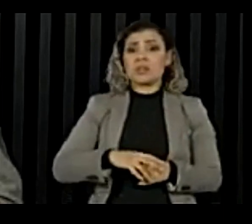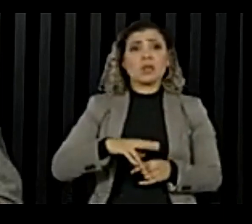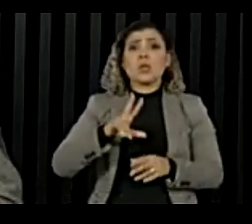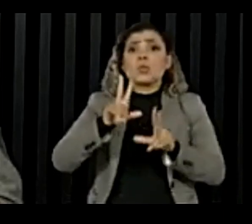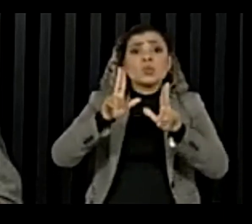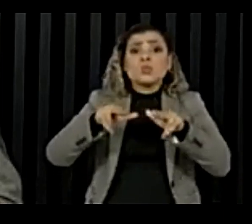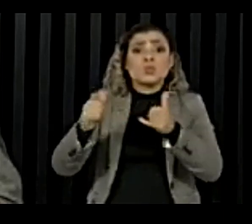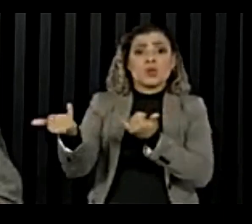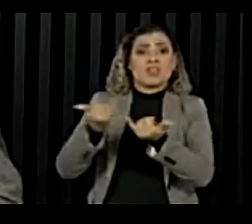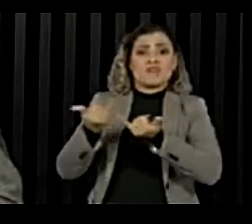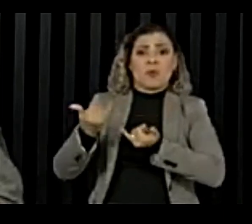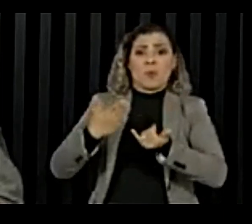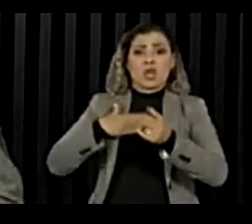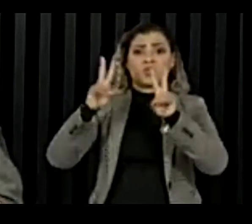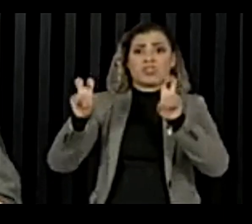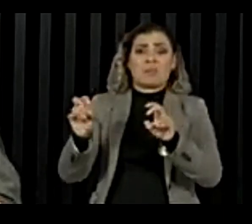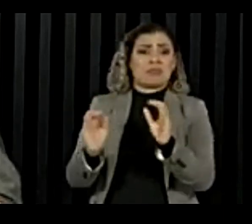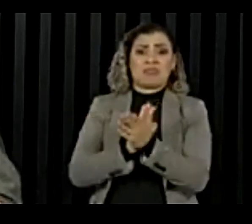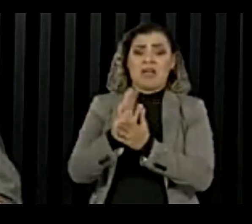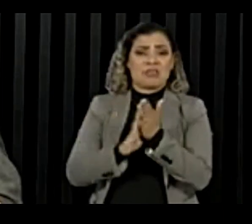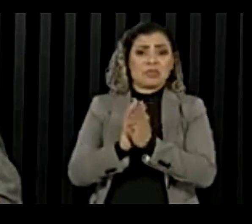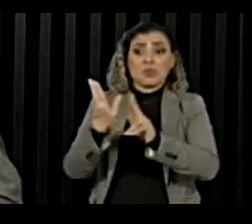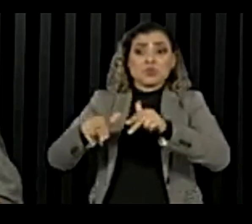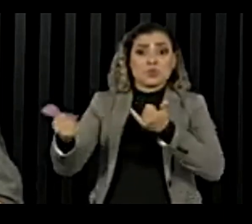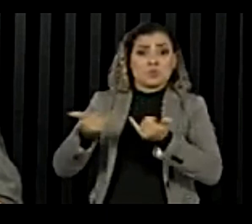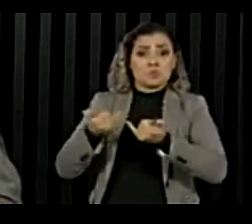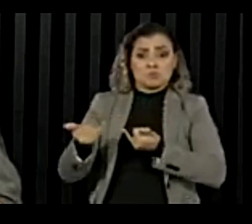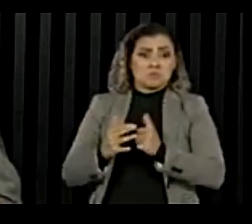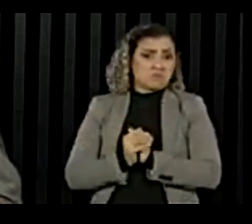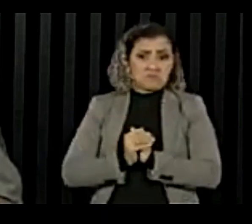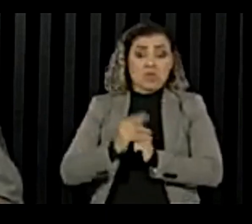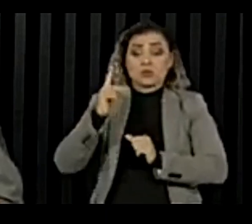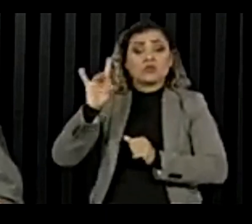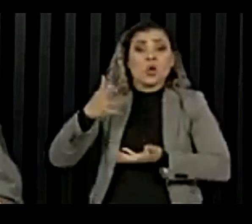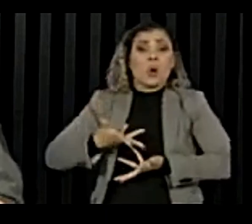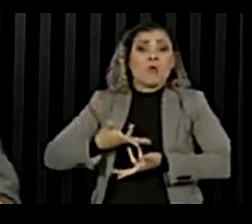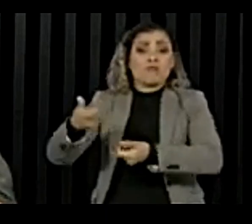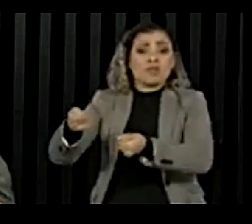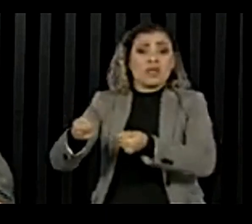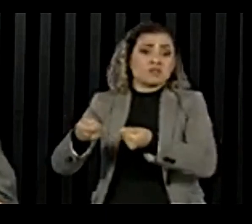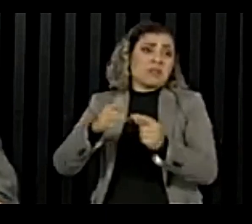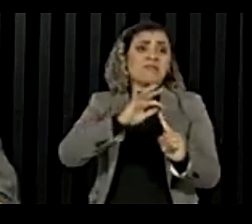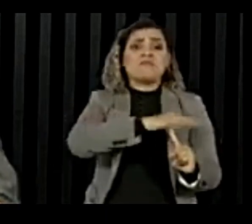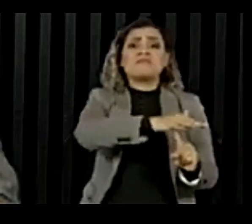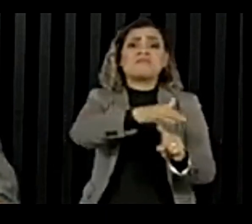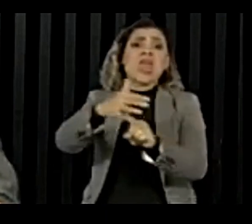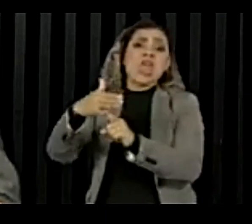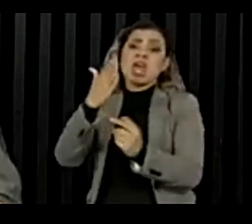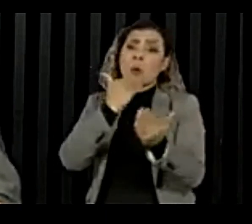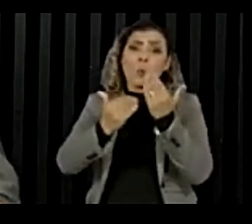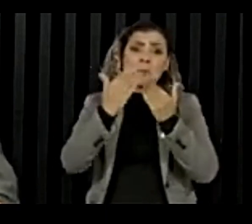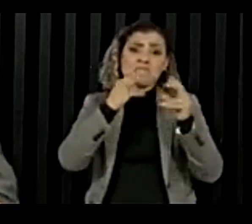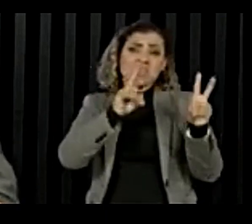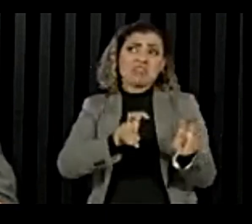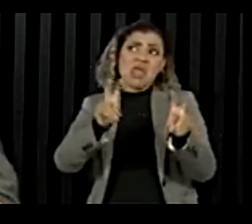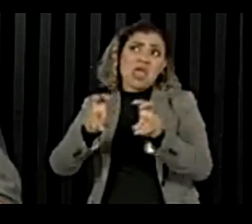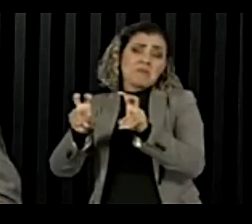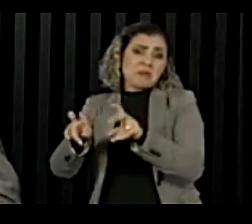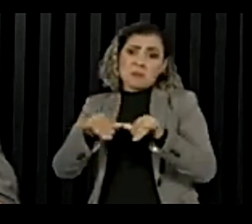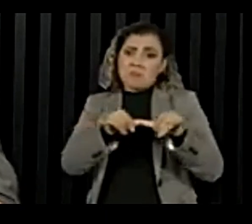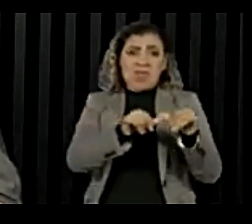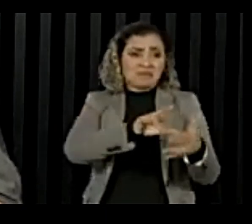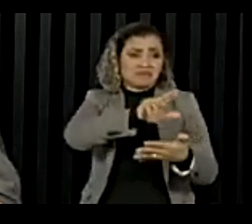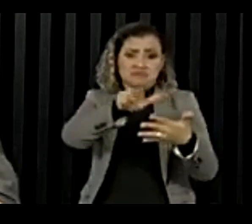informada do título. Nunca. Na verdade, nenhuma palestra foi. Eu fui convidado por uma feira que falava para